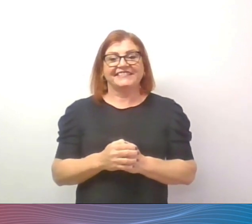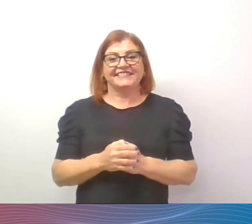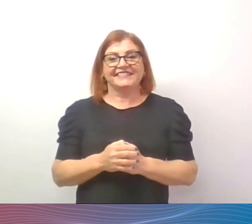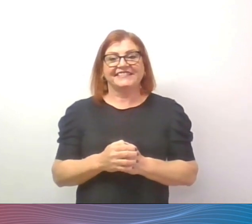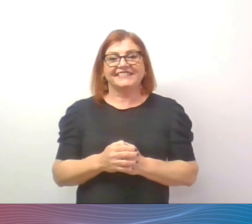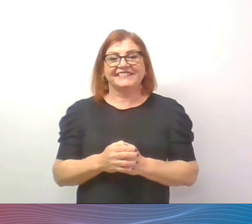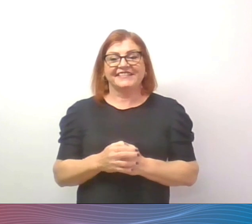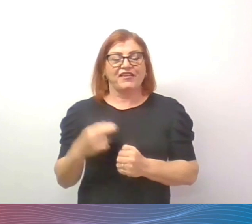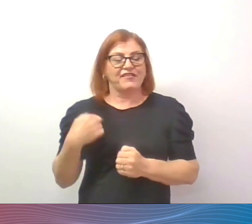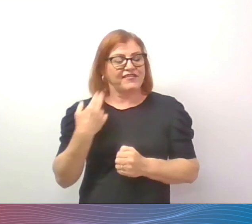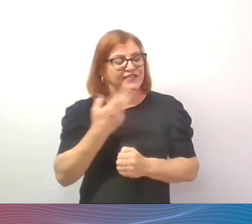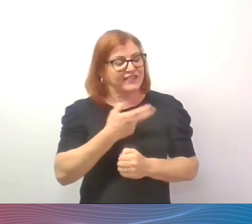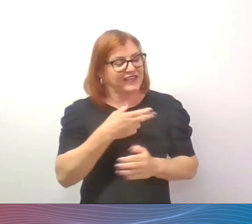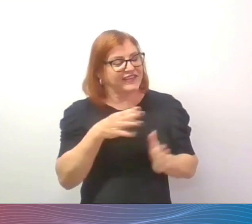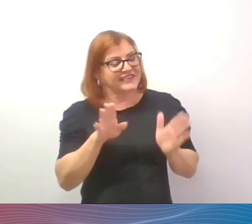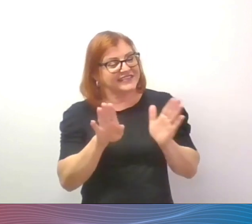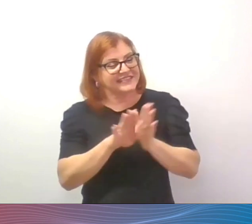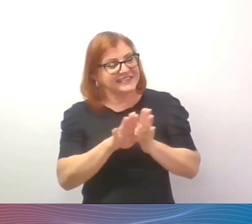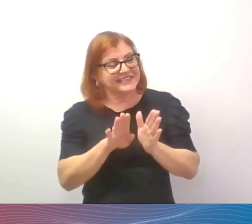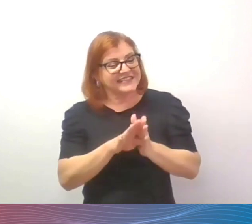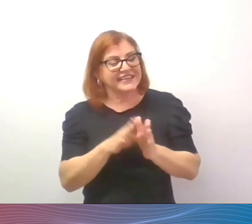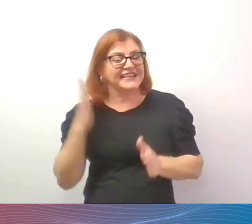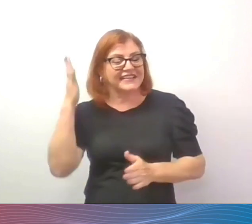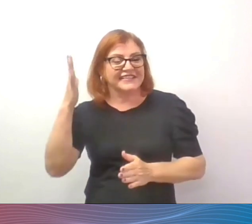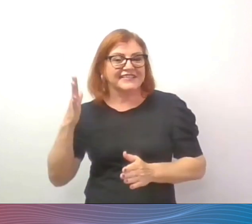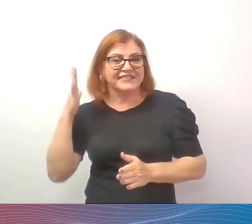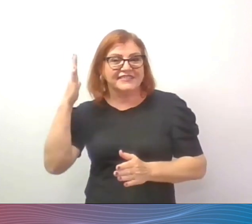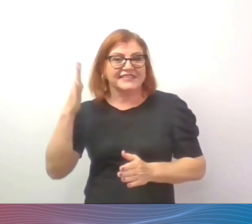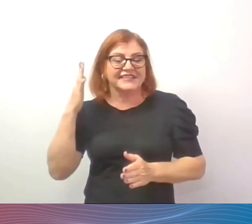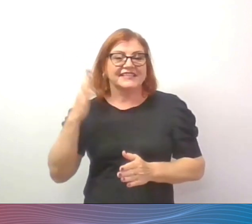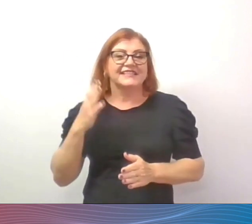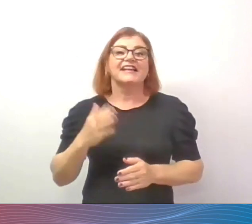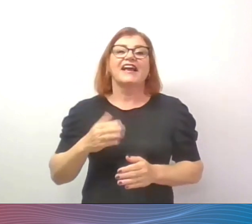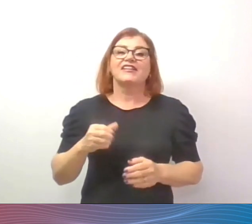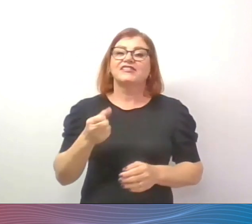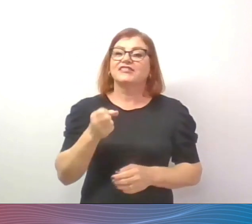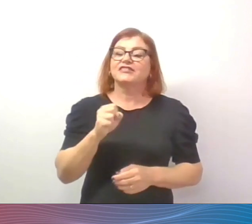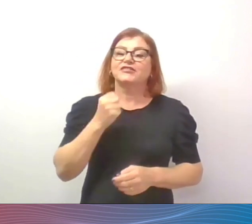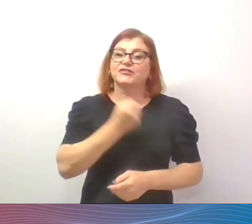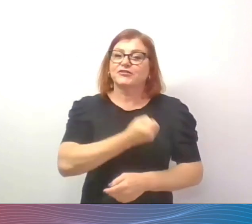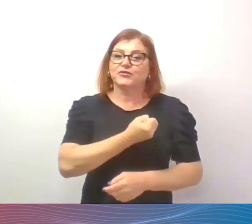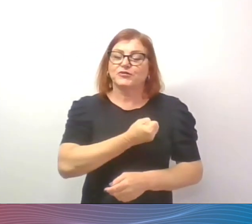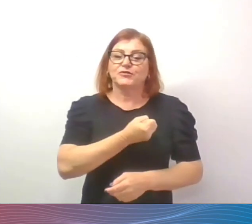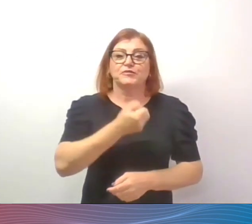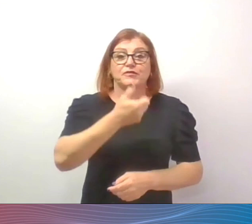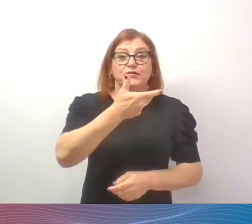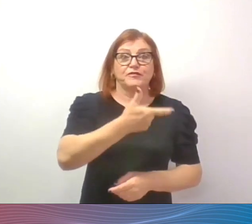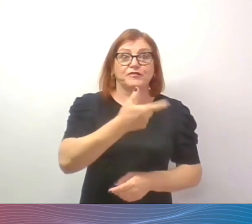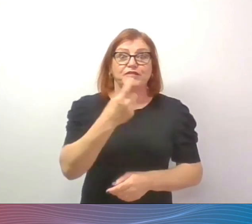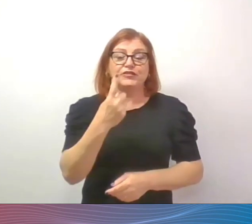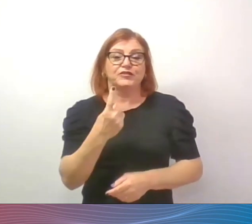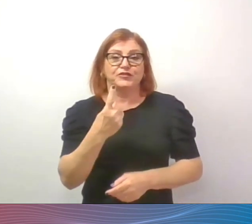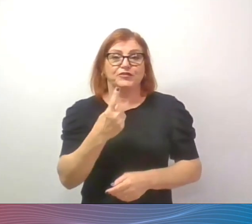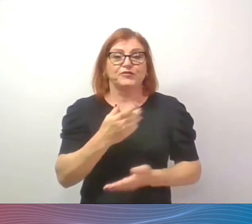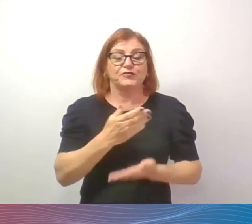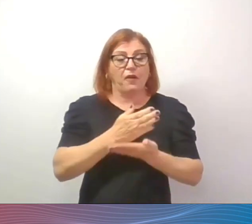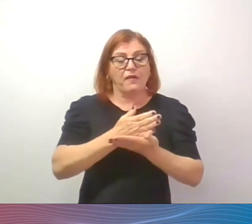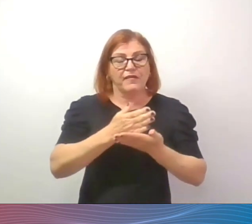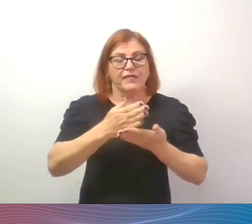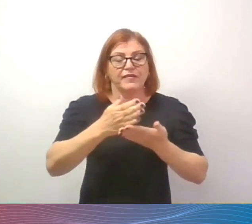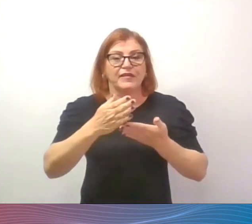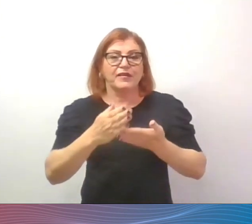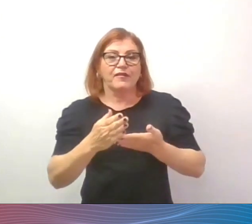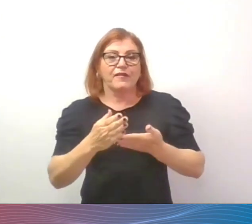chegamos à mensagem de número 21 da sequência do alimento diário. We come to the